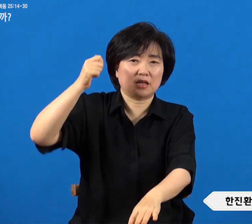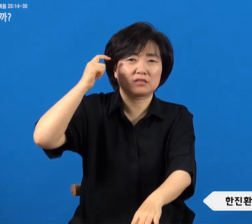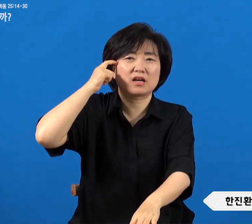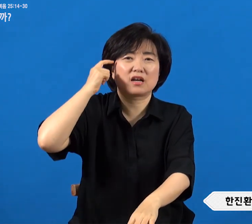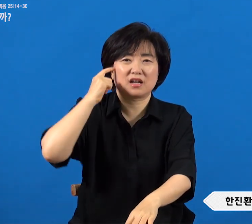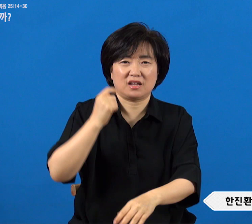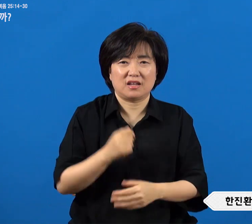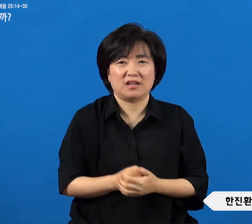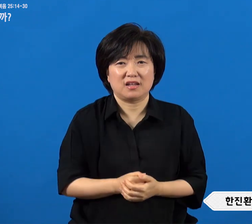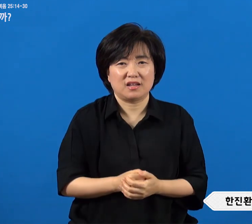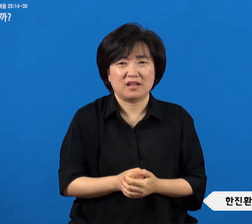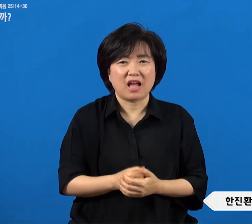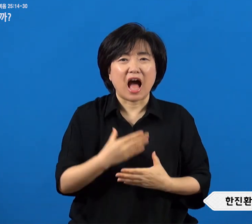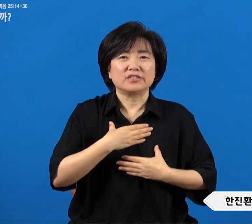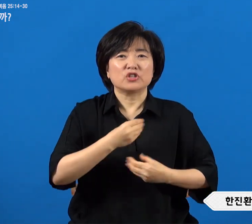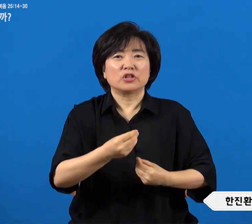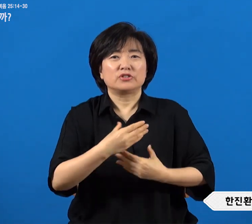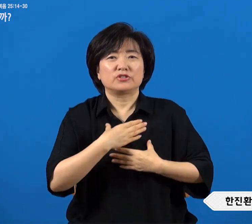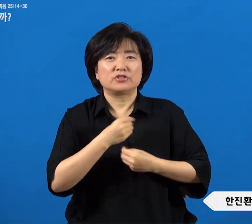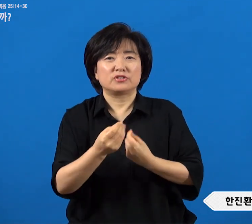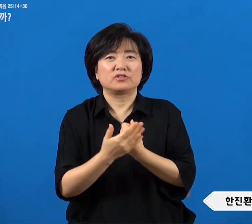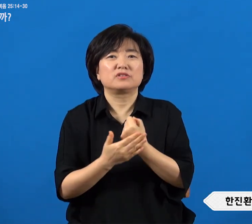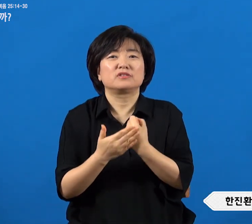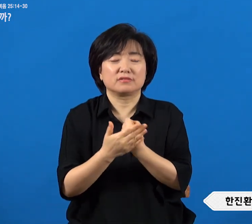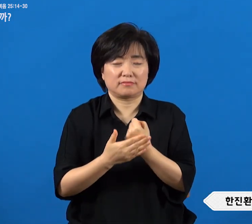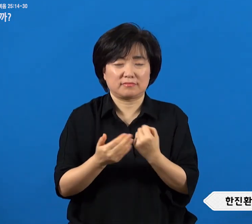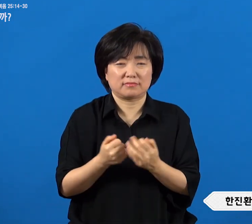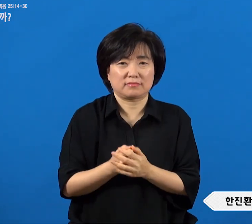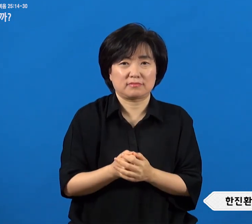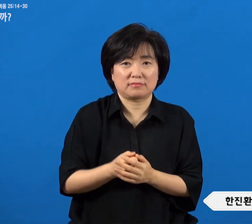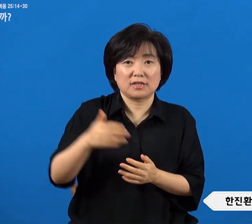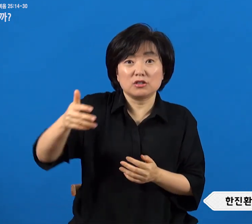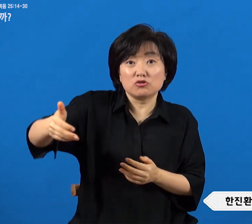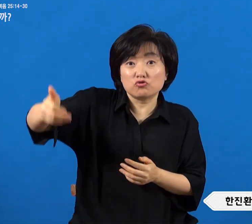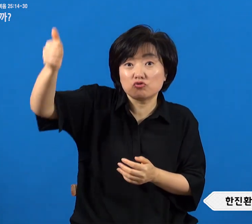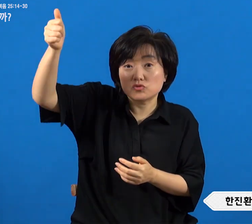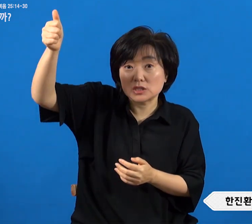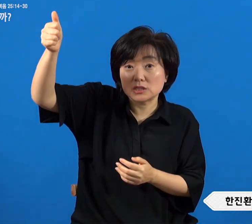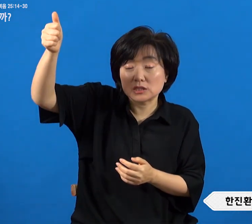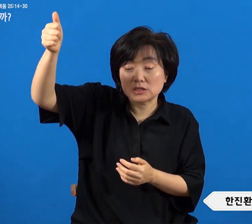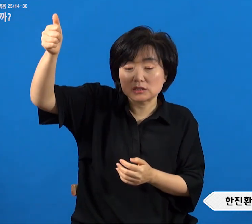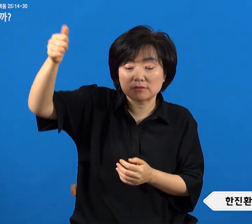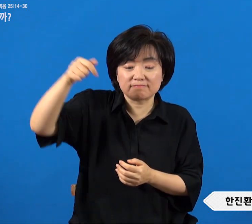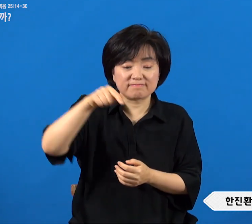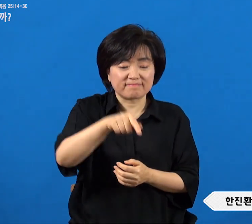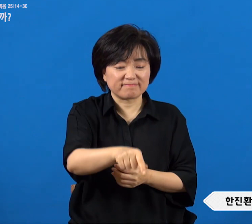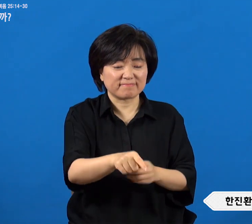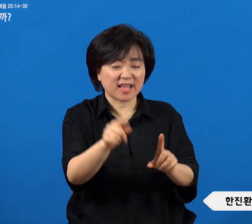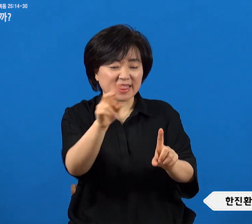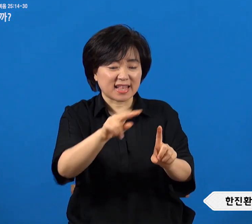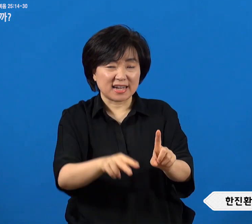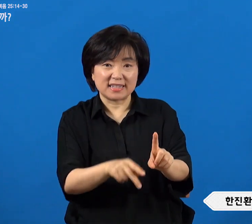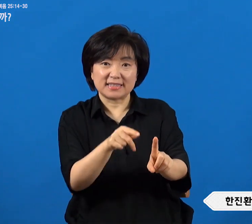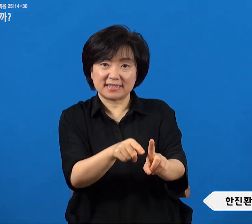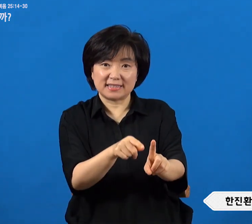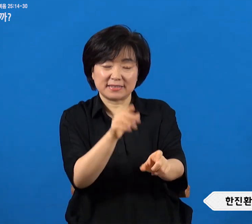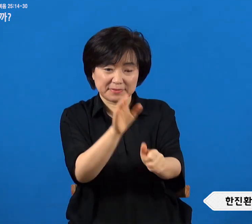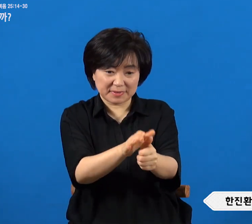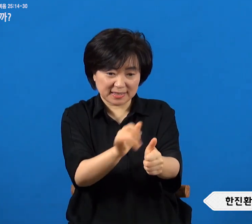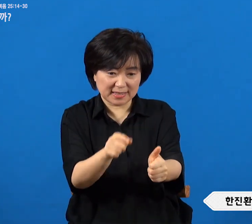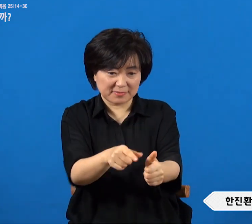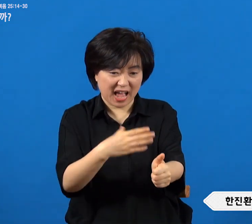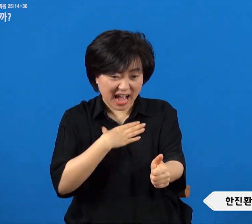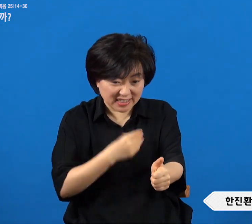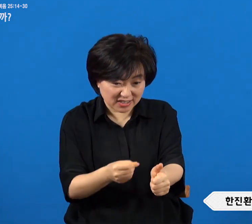한 것입니다. 안전제일주의. 주인이 그런 태도를 엄하게 책망하십니다. 안전을